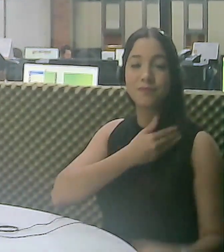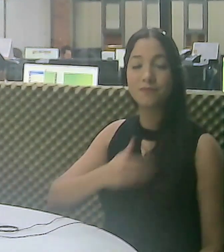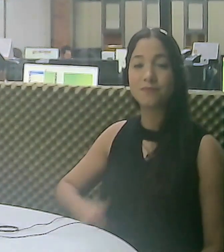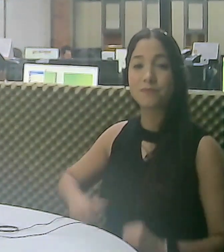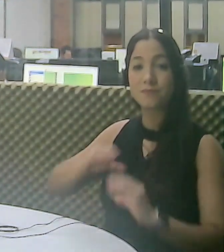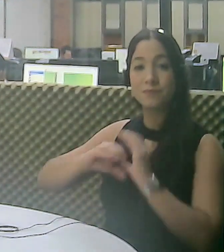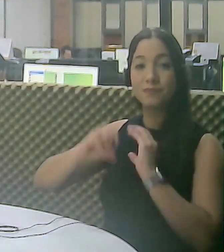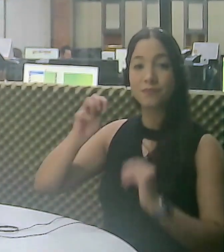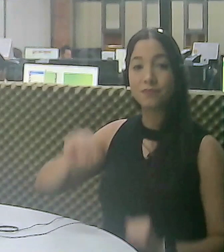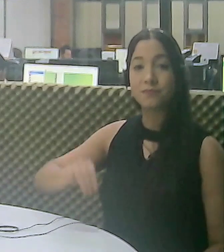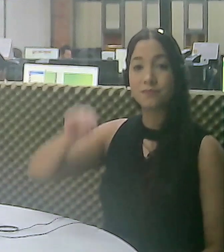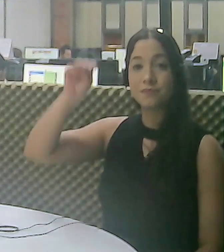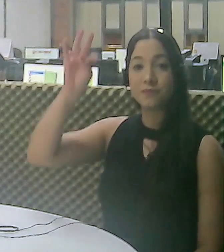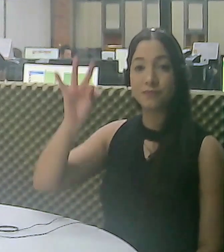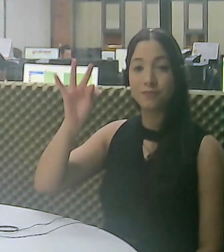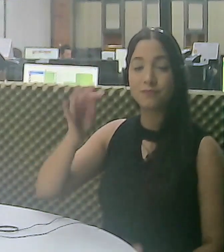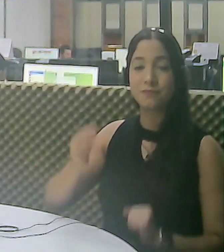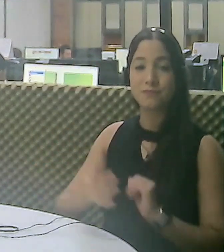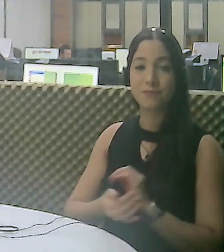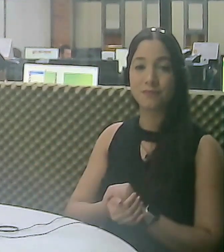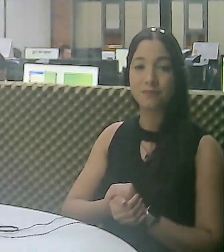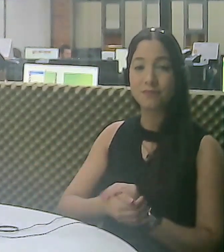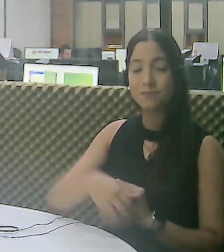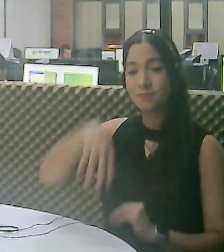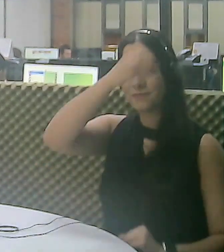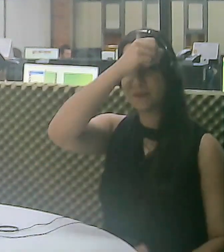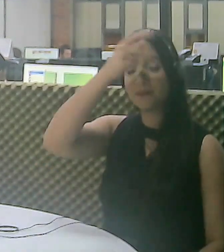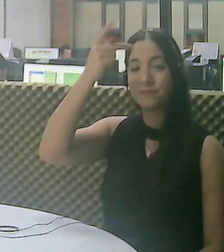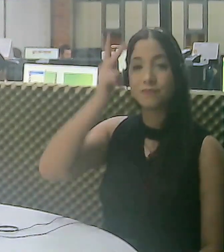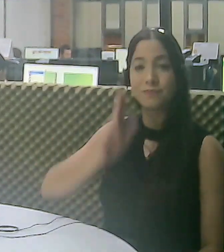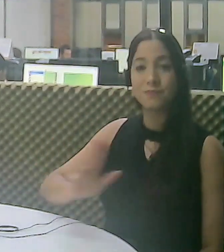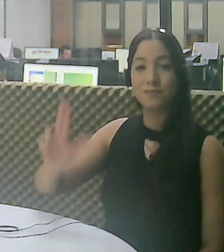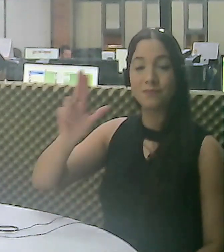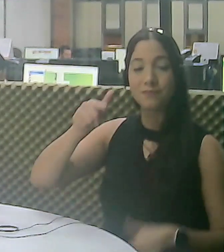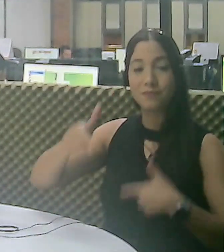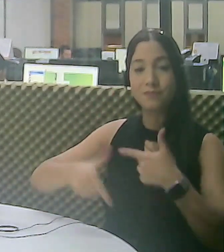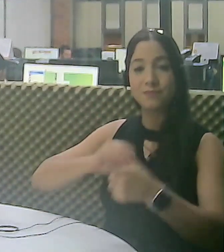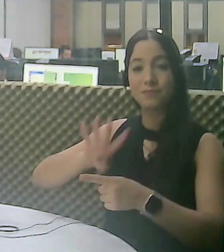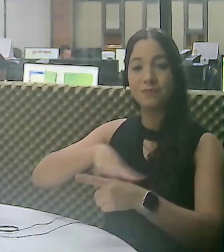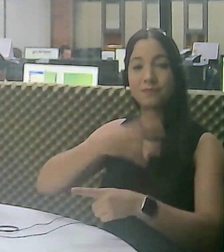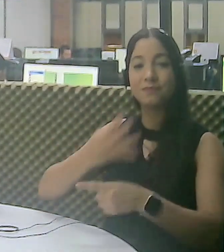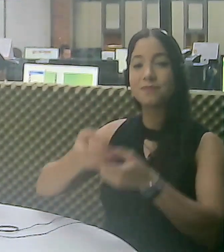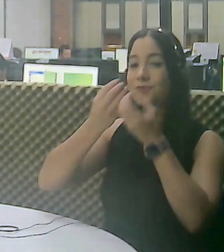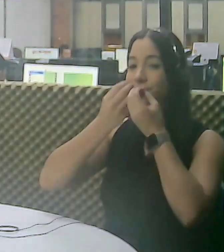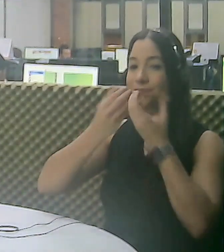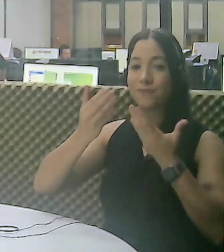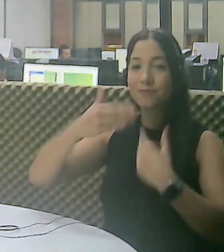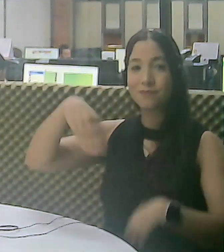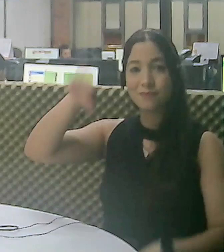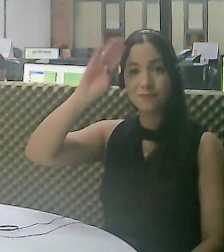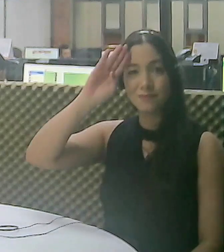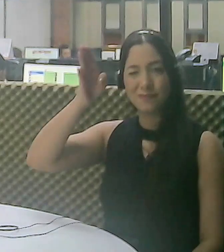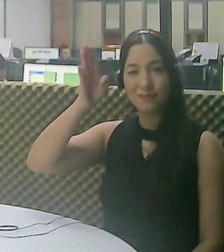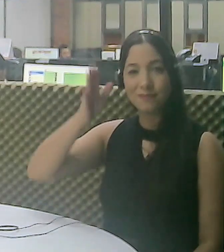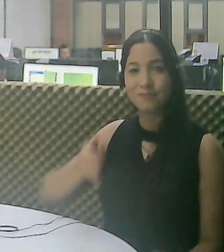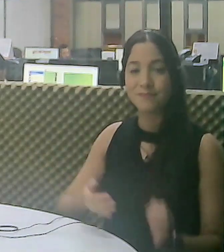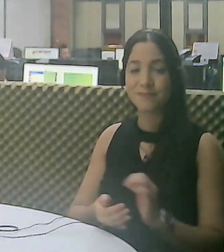de Governo e Comunicação, Marco Túlio de Castro Kalimann. Prefeitura de Uberlândia. Fazer mais, fazer